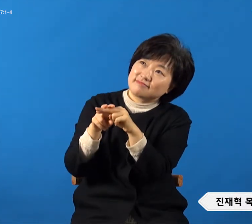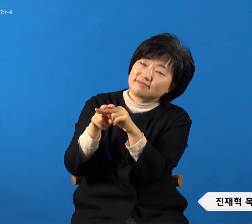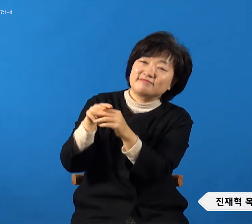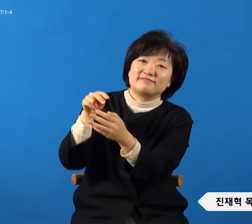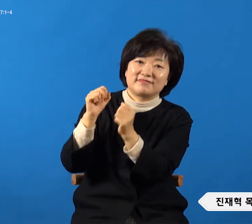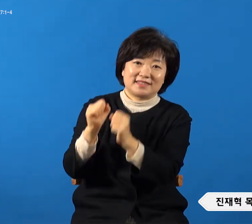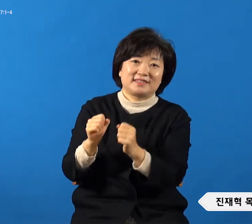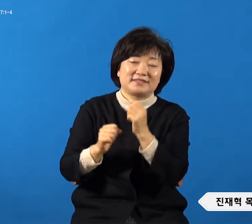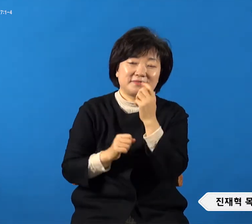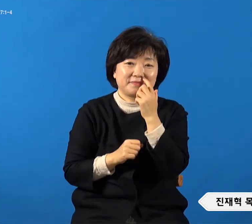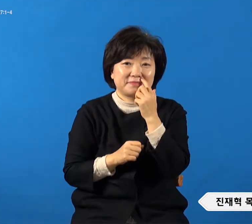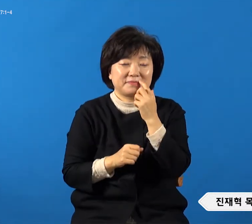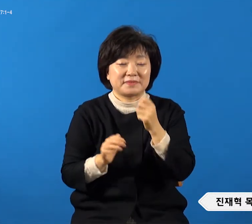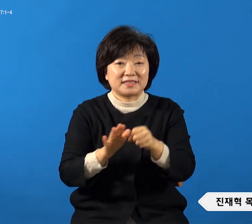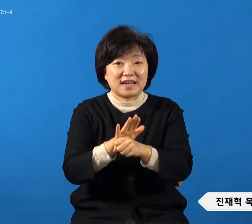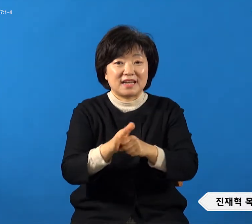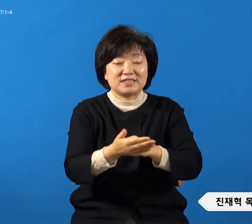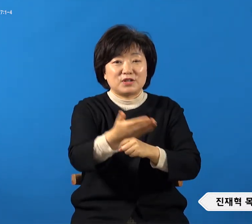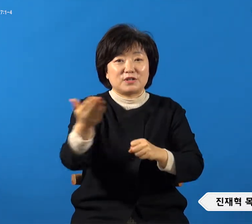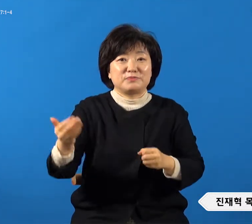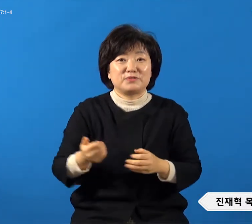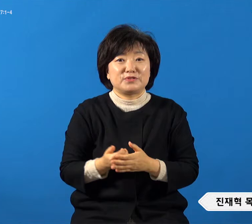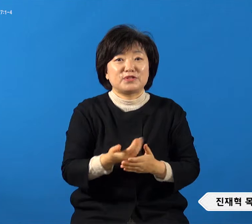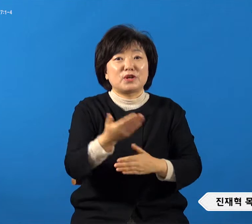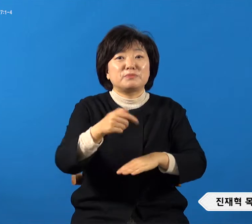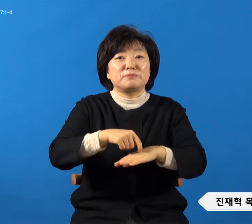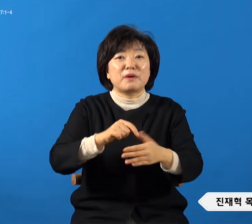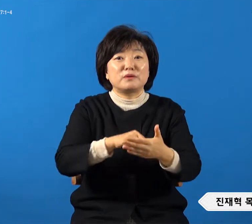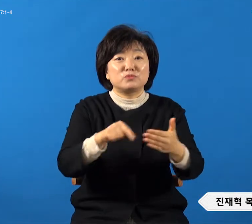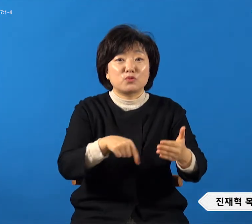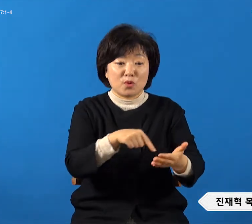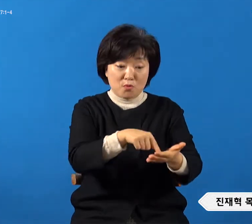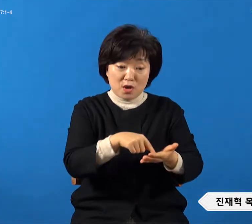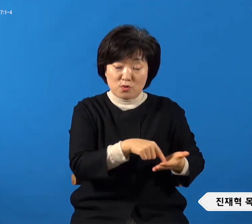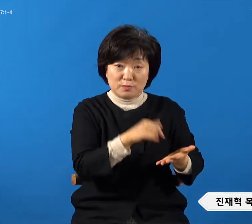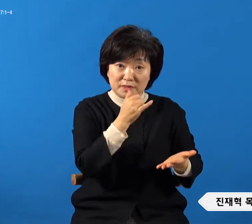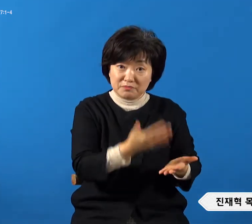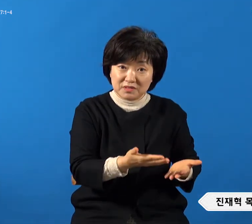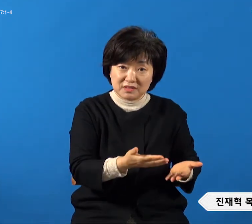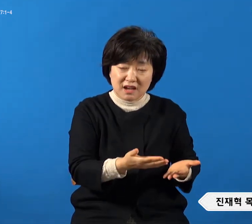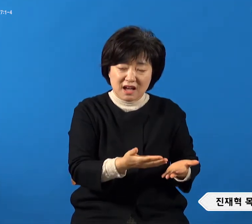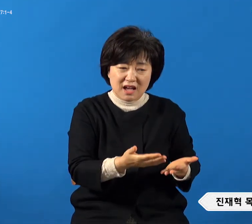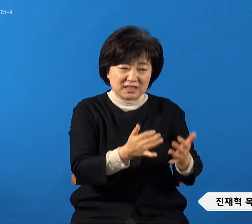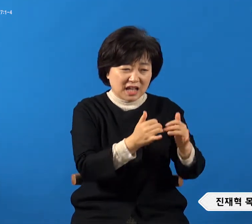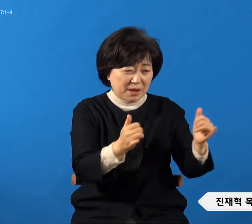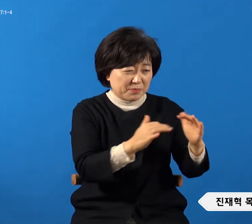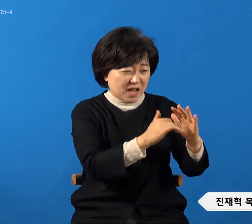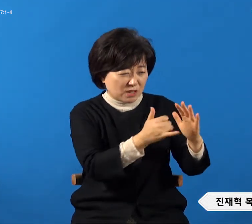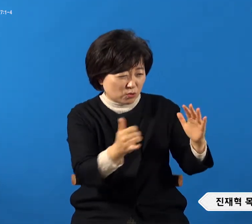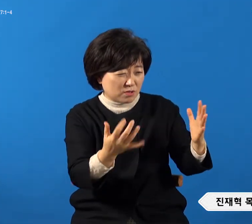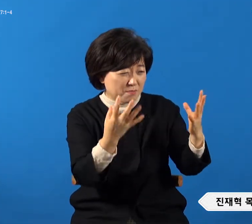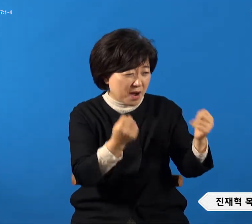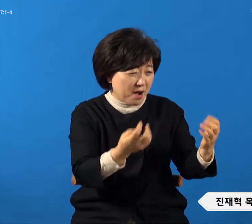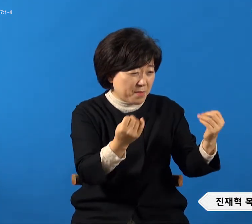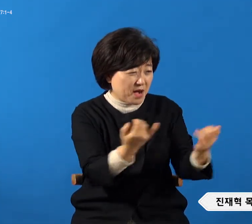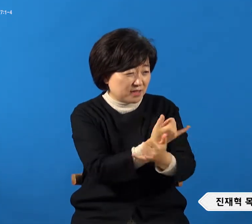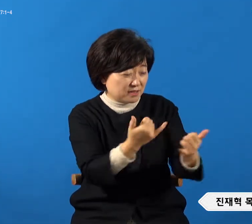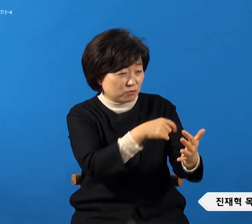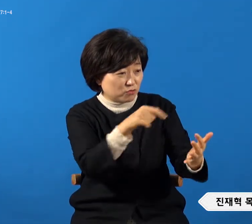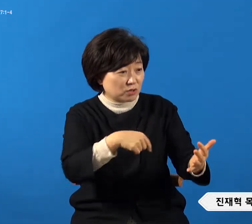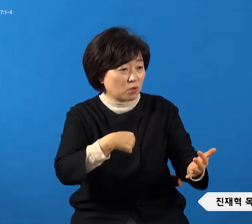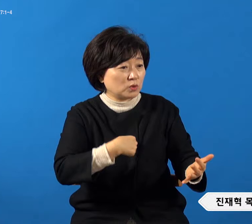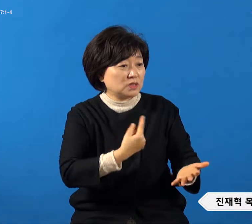것입니다. 사랑하는 여러분, 우리 마음 가운데 외로운 마음이 있나요? 북적대는 식구들 가운데서도 여전히